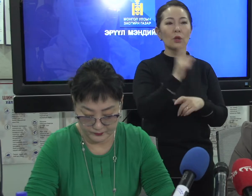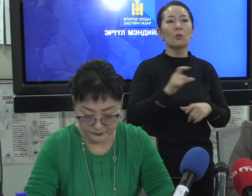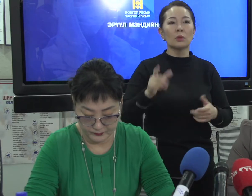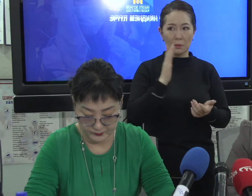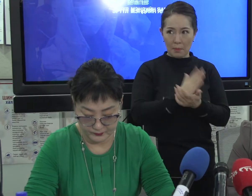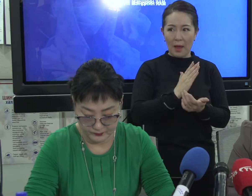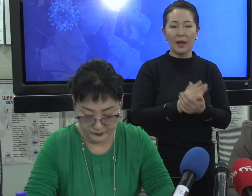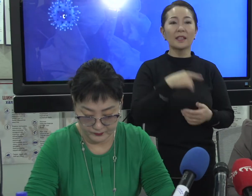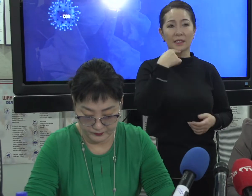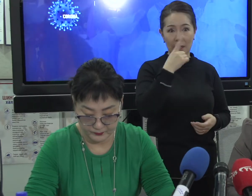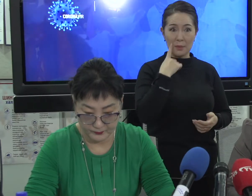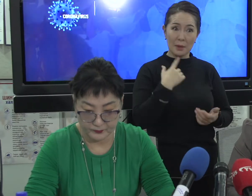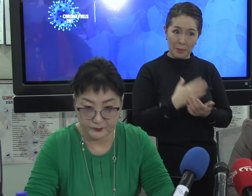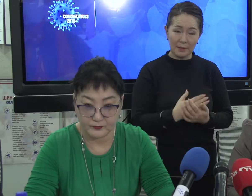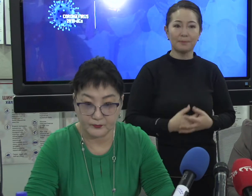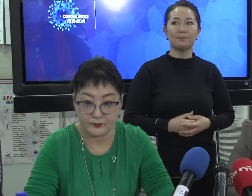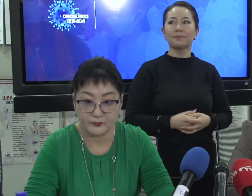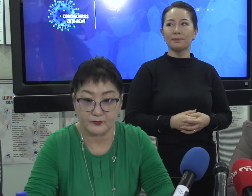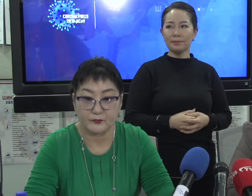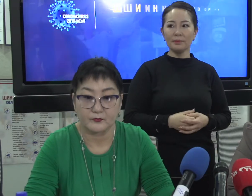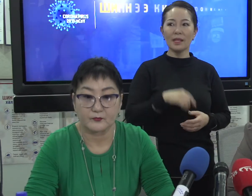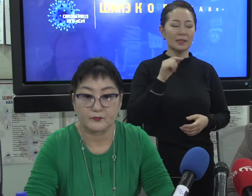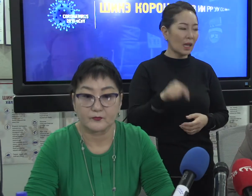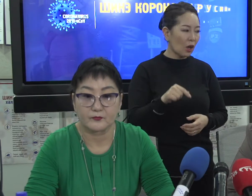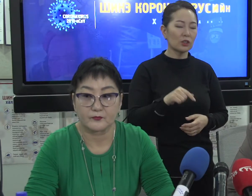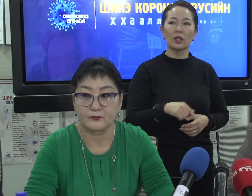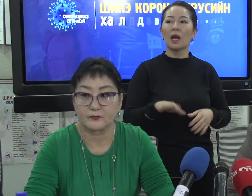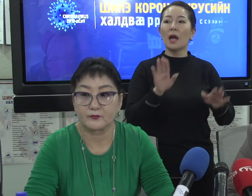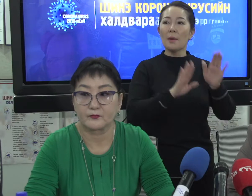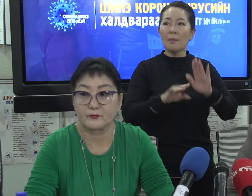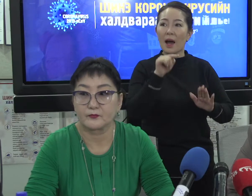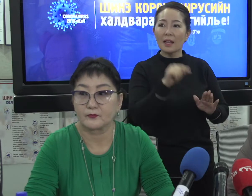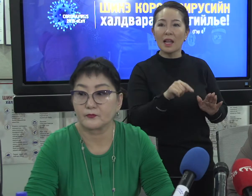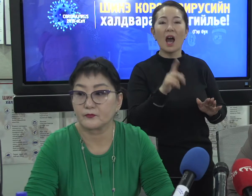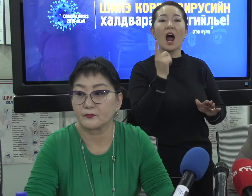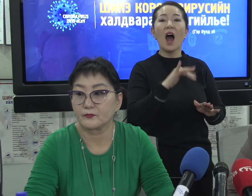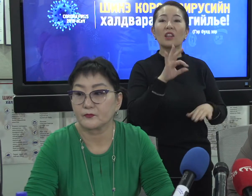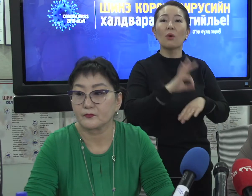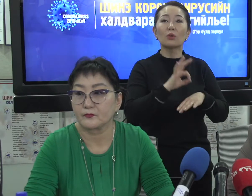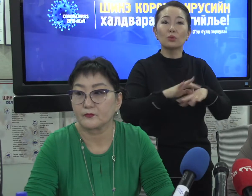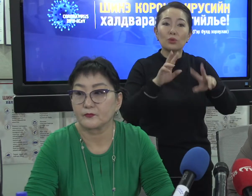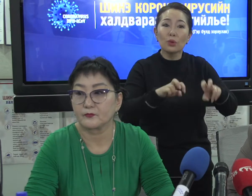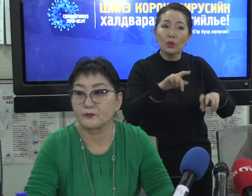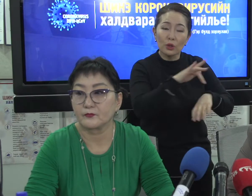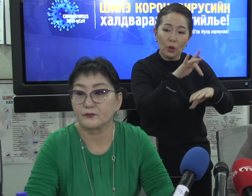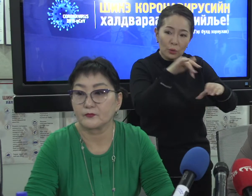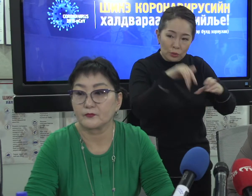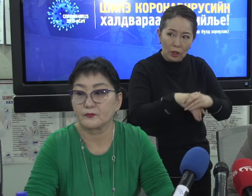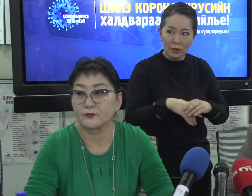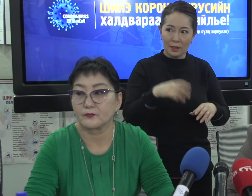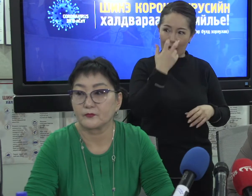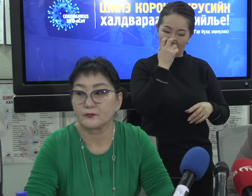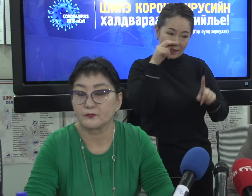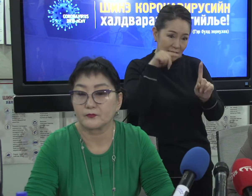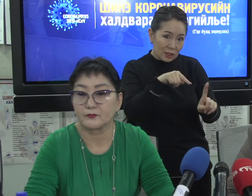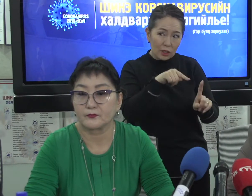бол хэлье. За яг одоогийн байдлаар халдвар төвчин судлалын үндэсний төвд ажиглалтанд 88 хүн, цэргийн